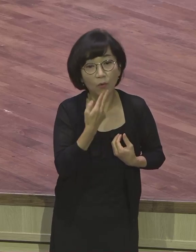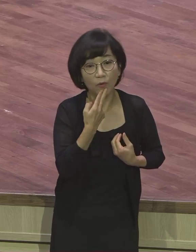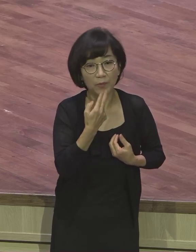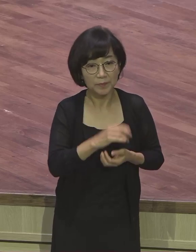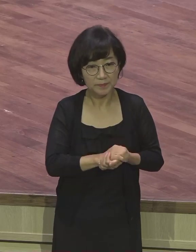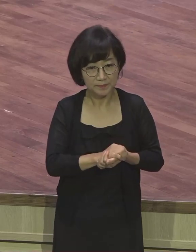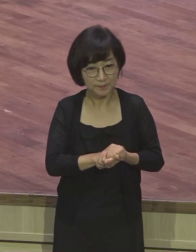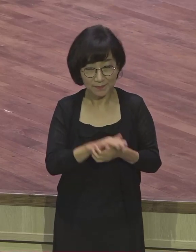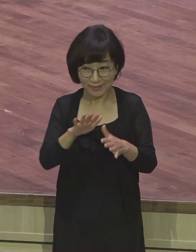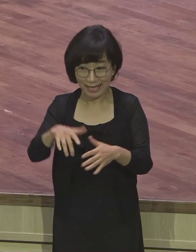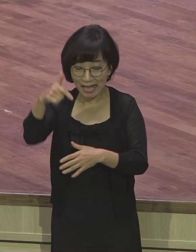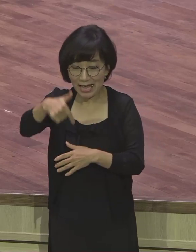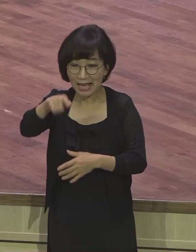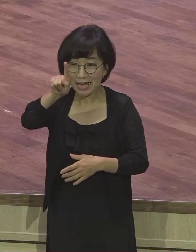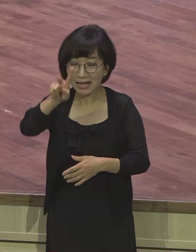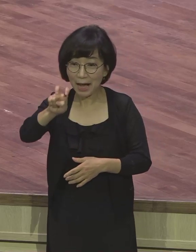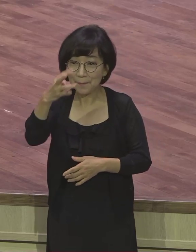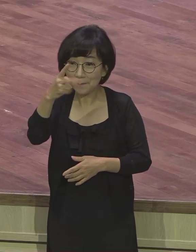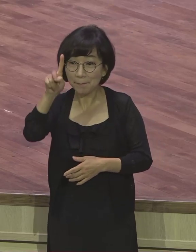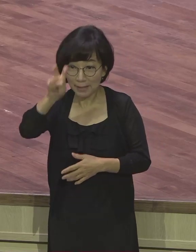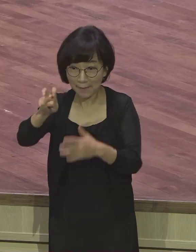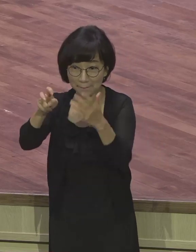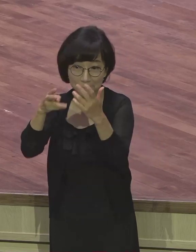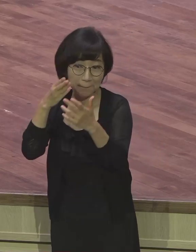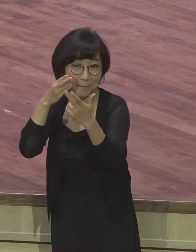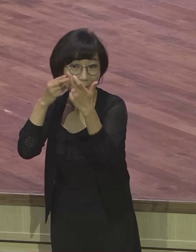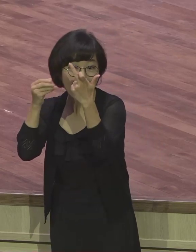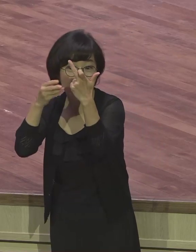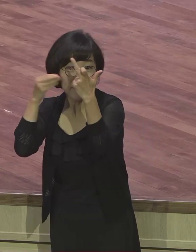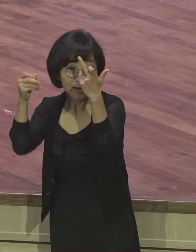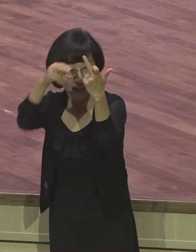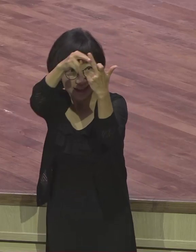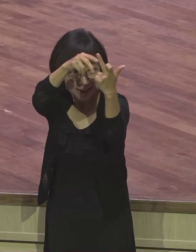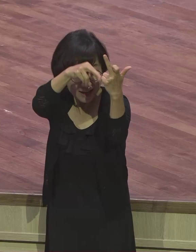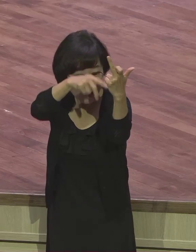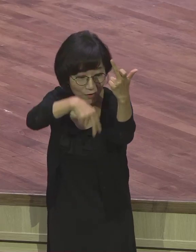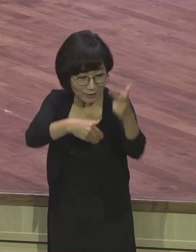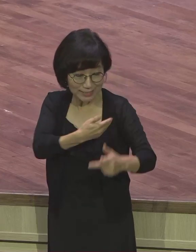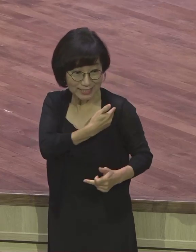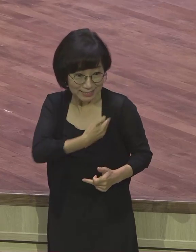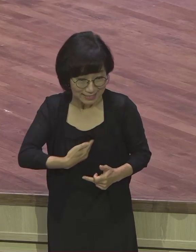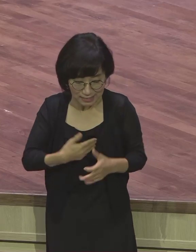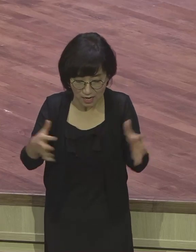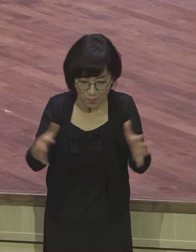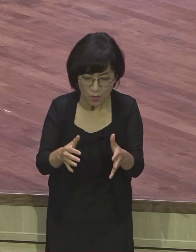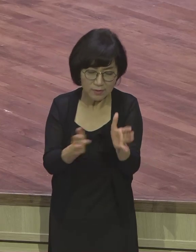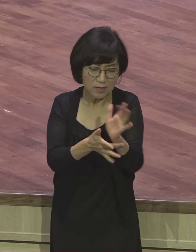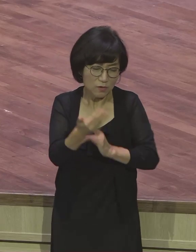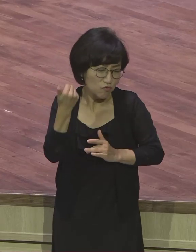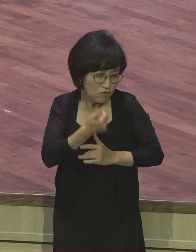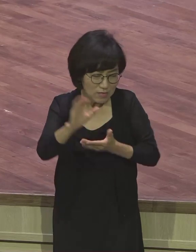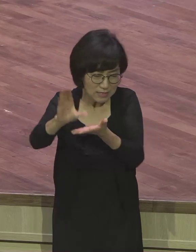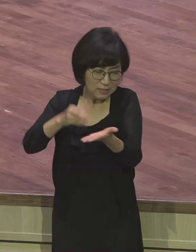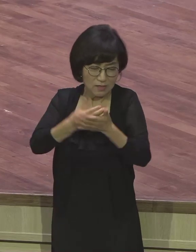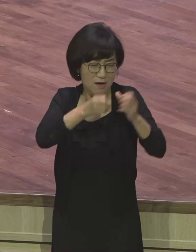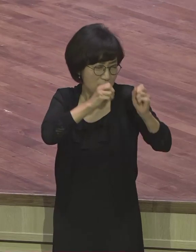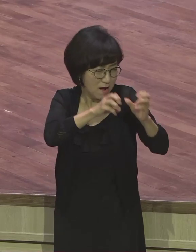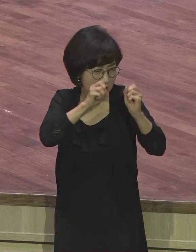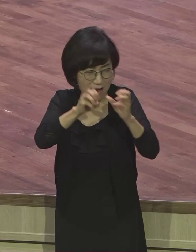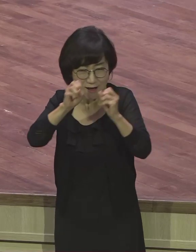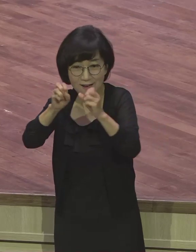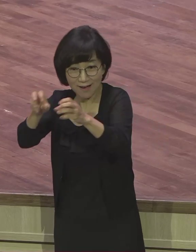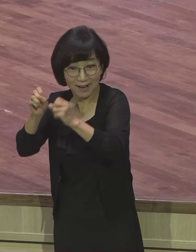감람산에서 내려온 제자들 담대하게 예수가 그리스도라고 그렇게 외쳤습니다. 새로운 피조물로